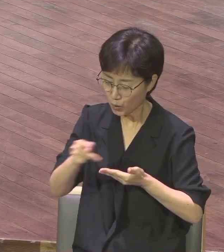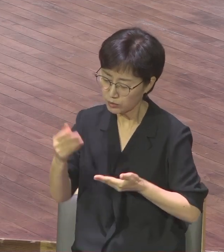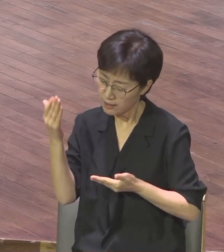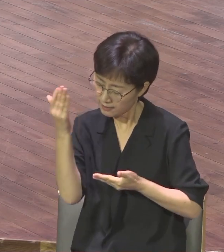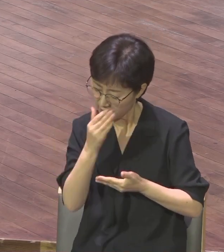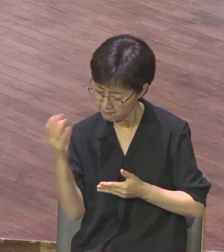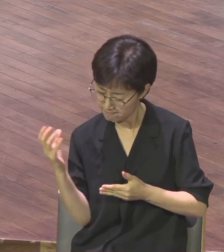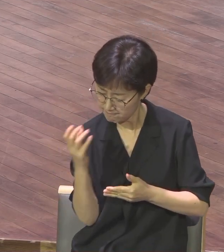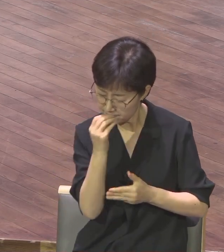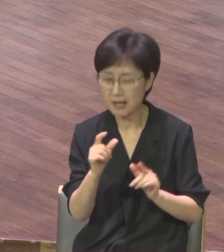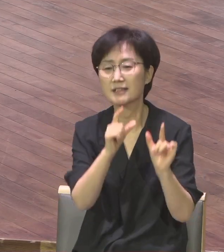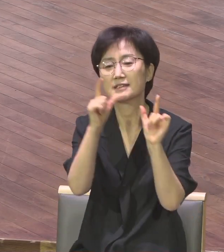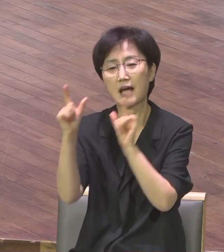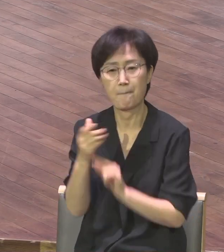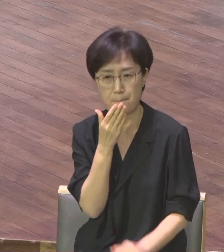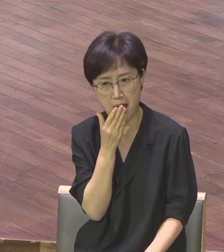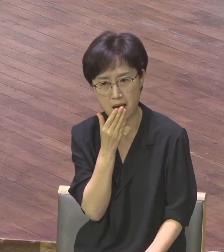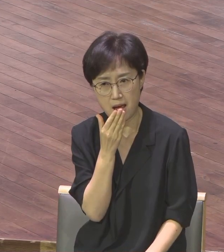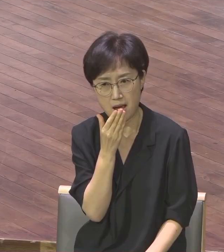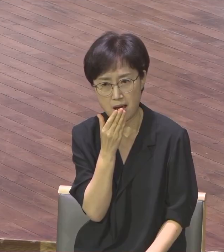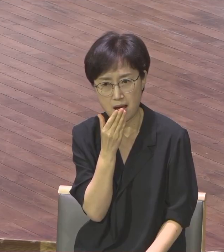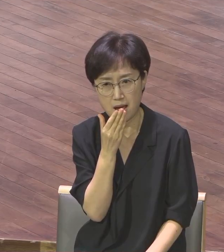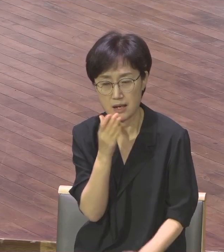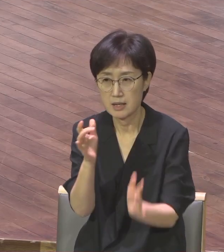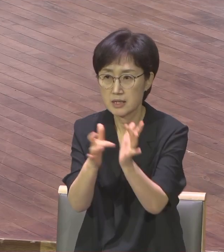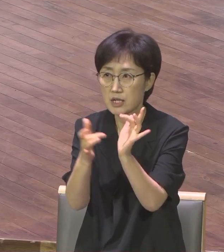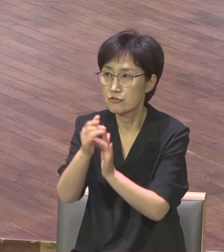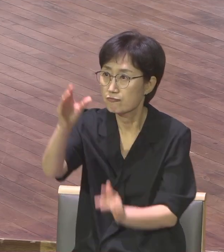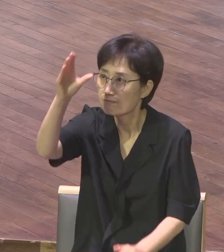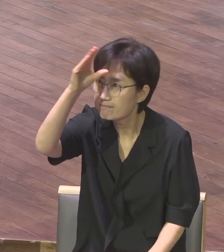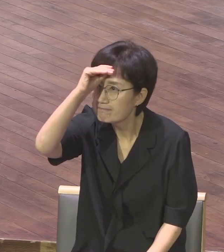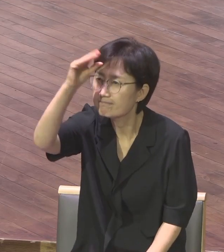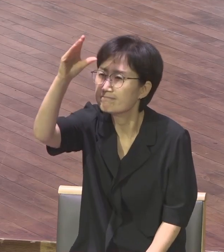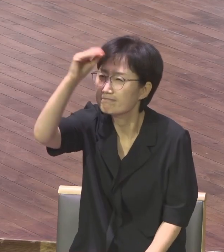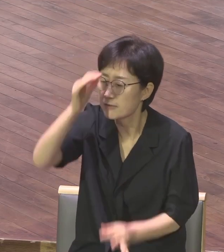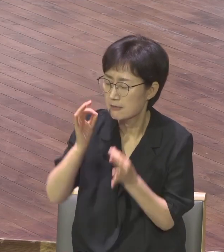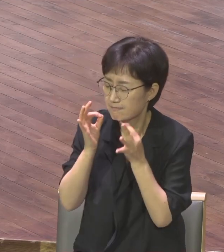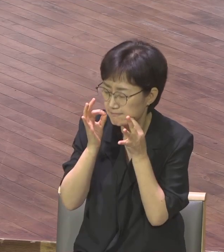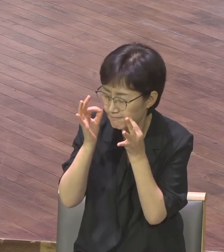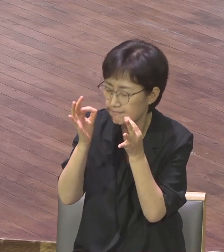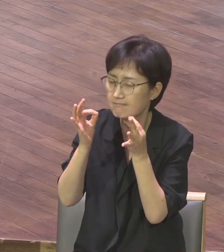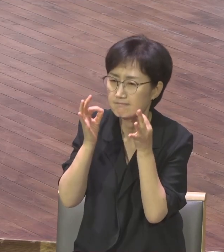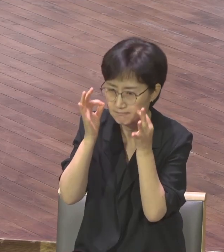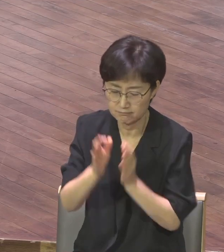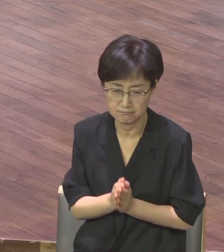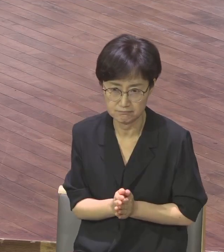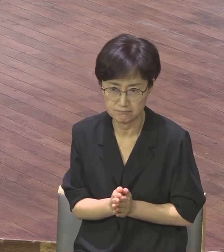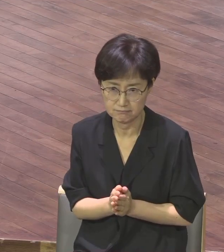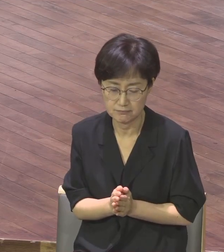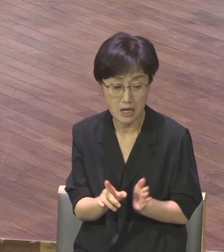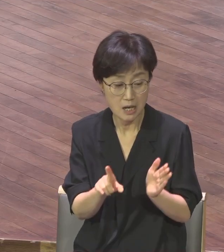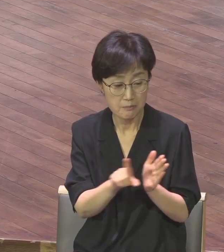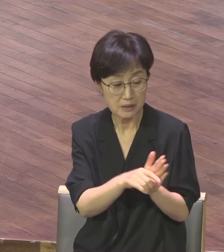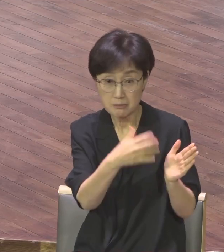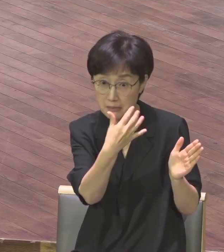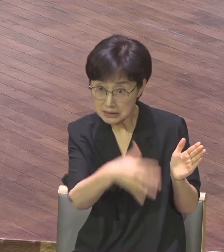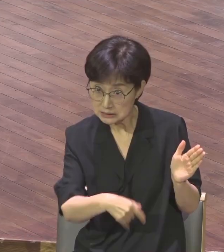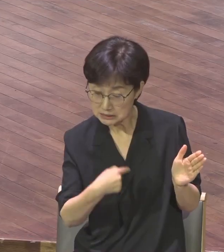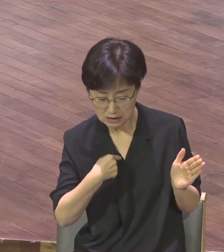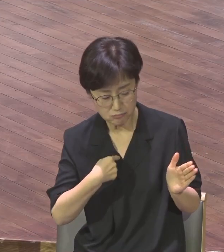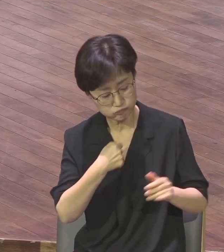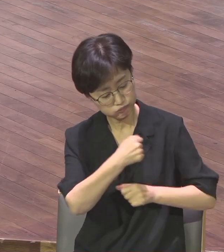사는 것이다. 예수님을 닮아가는 삶을 사는 것. 예수 믿기 전에는 내가 원하는